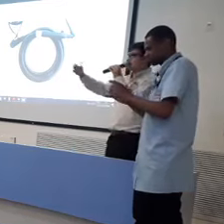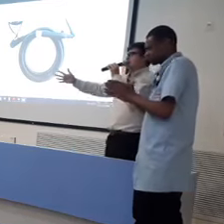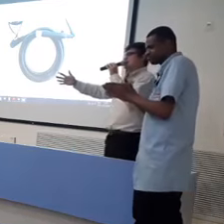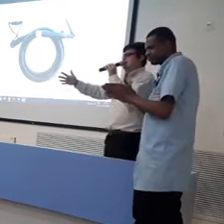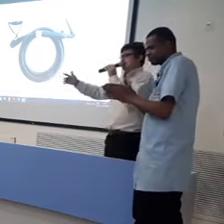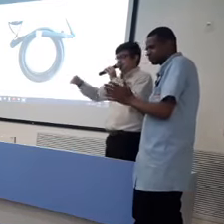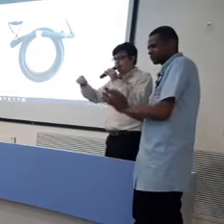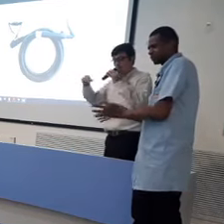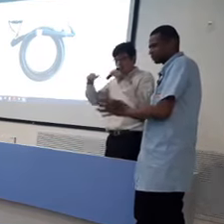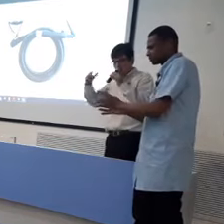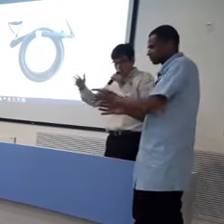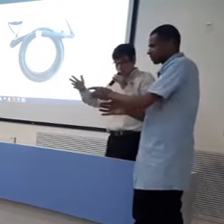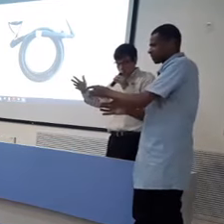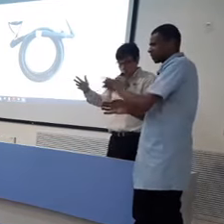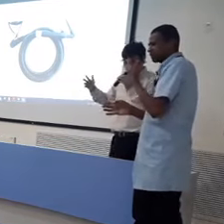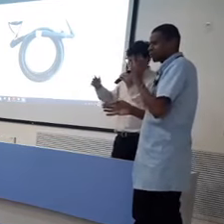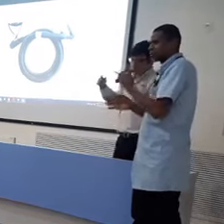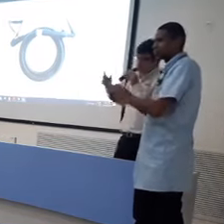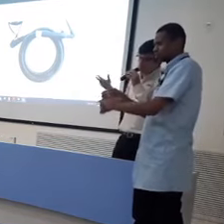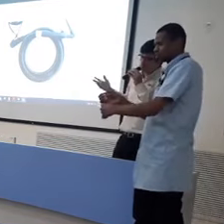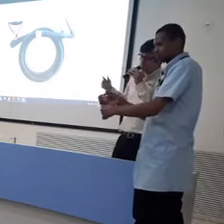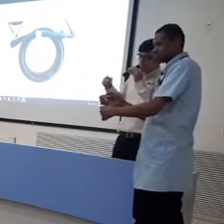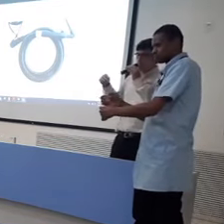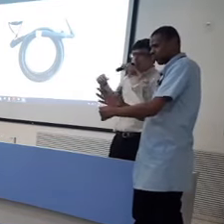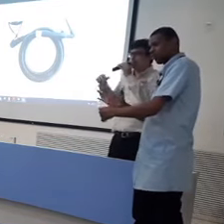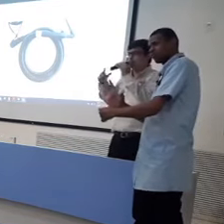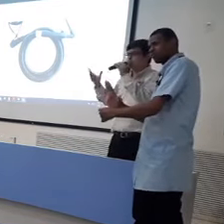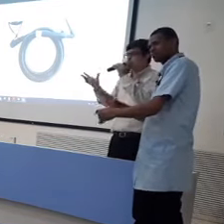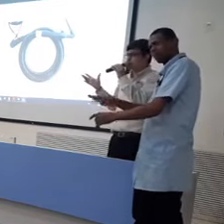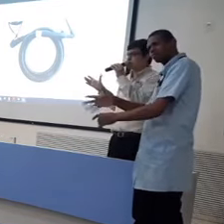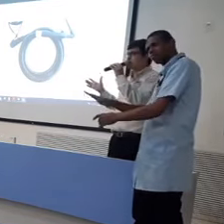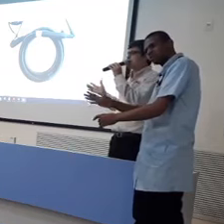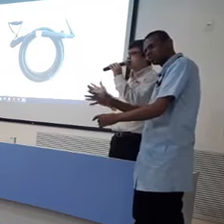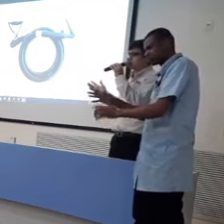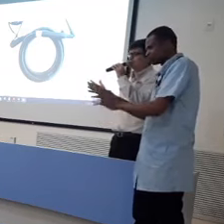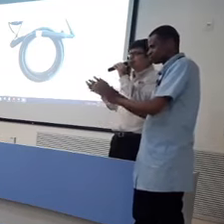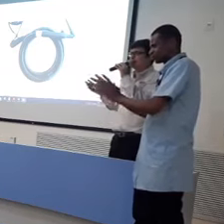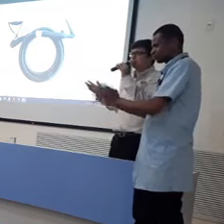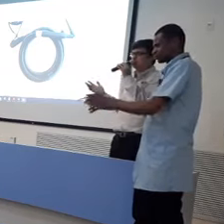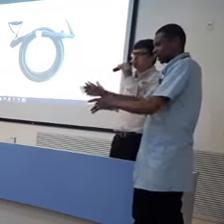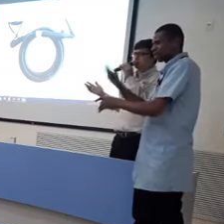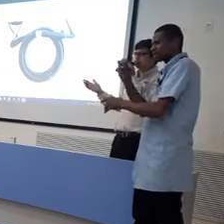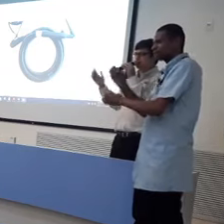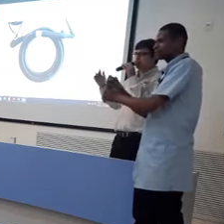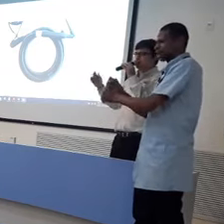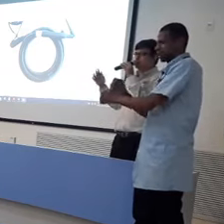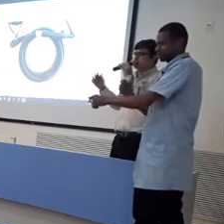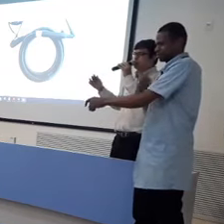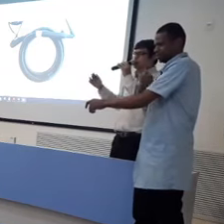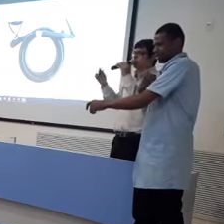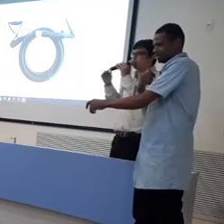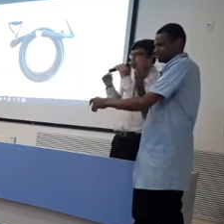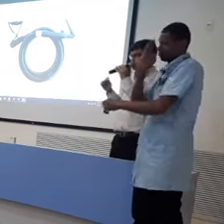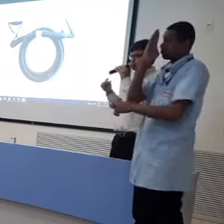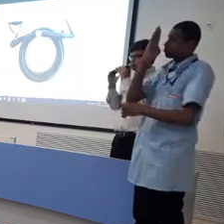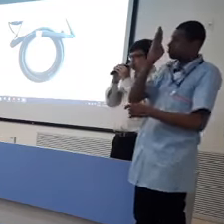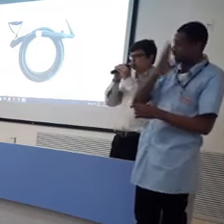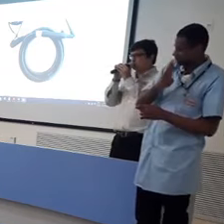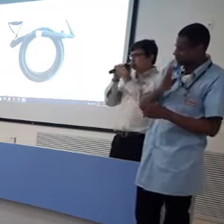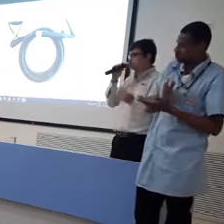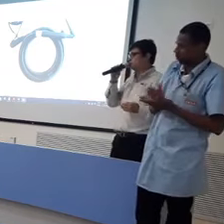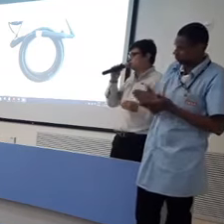já está, a gente fala que é nova, mas deve estar mais ou menos uns 30 anos no mercado, no Brasil, agora que está